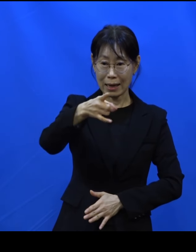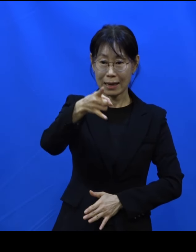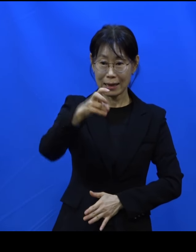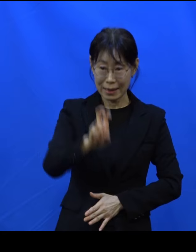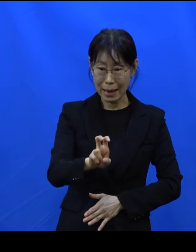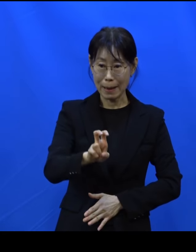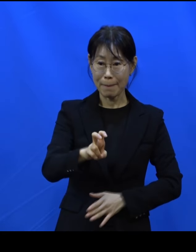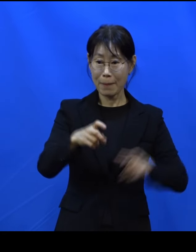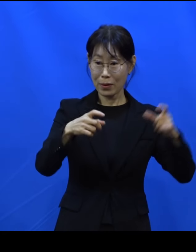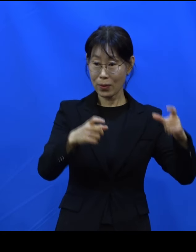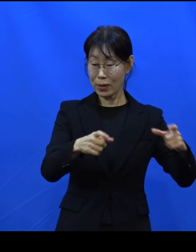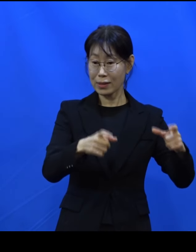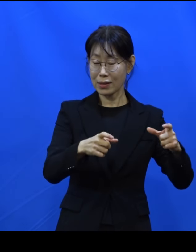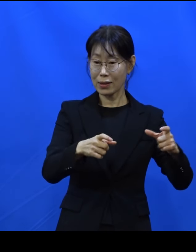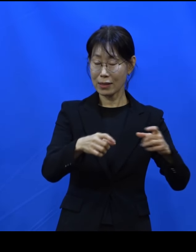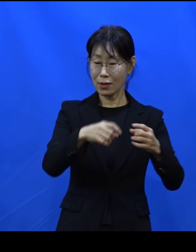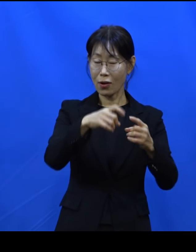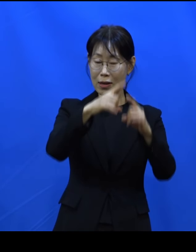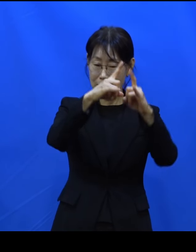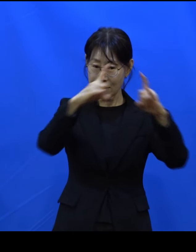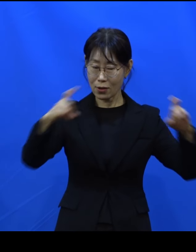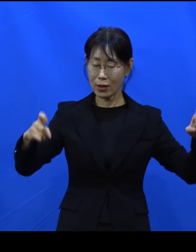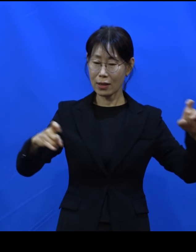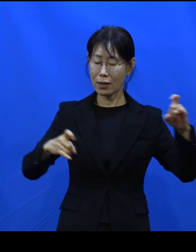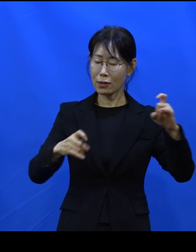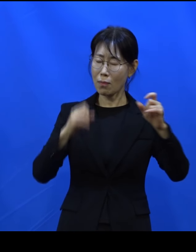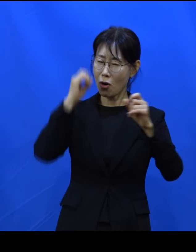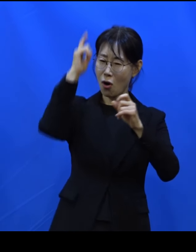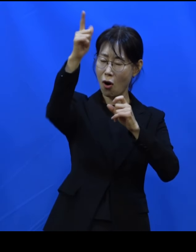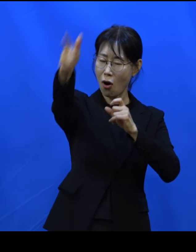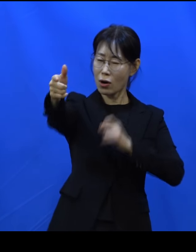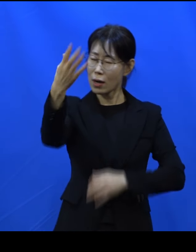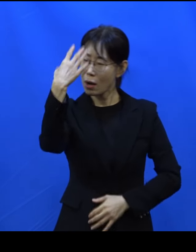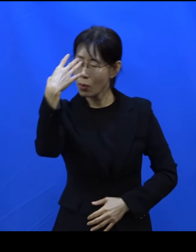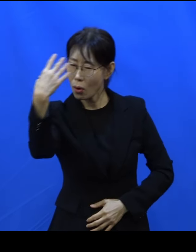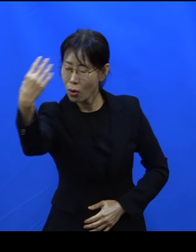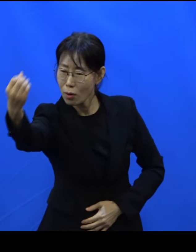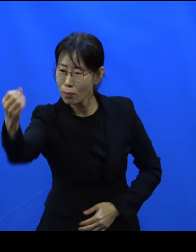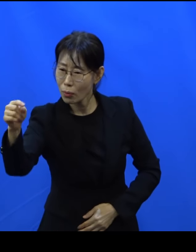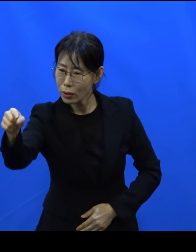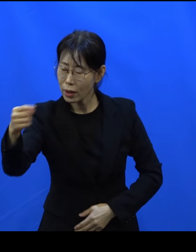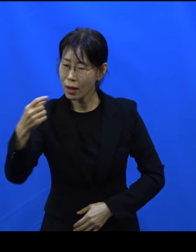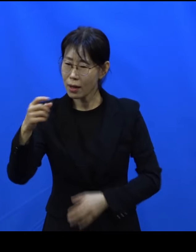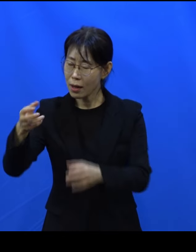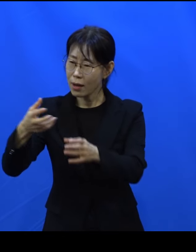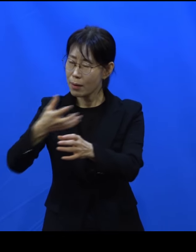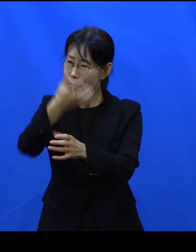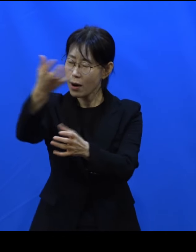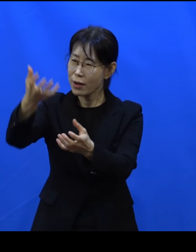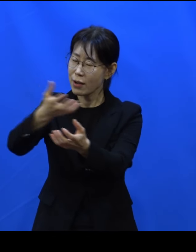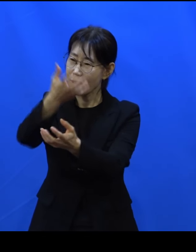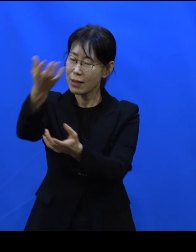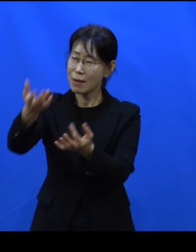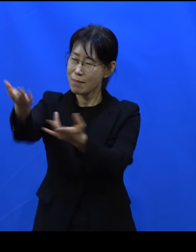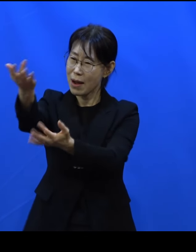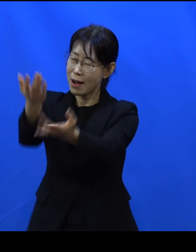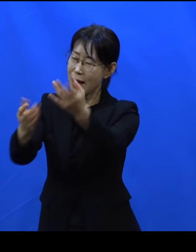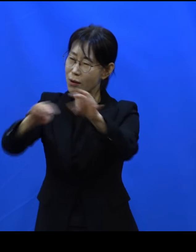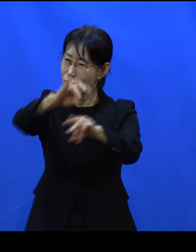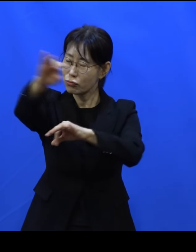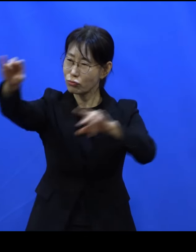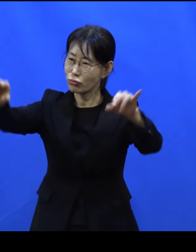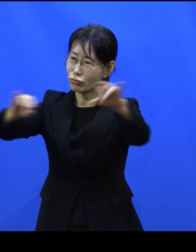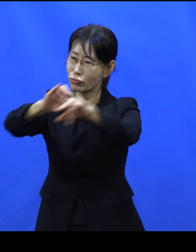기둥 같은 게 막 있고 모략과 유황과 향기를 막 뿜어내면서 그러니까 그야말로 상인의